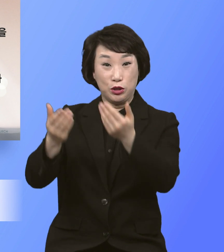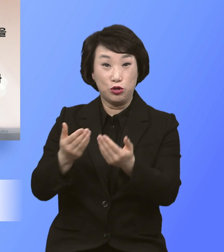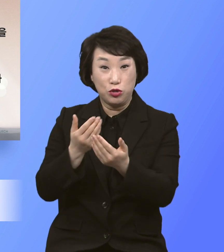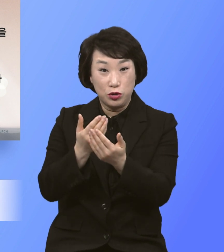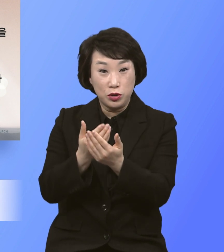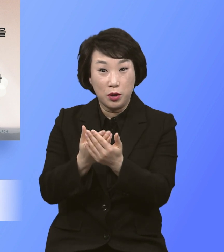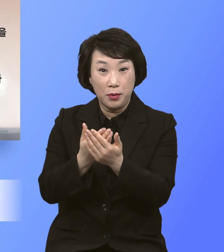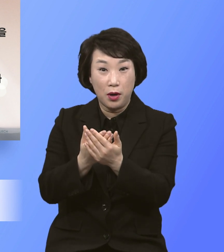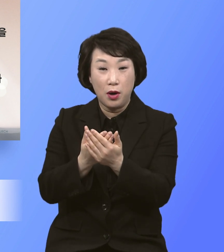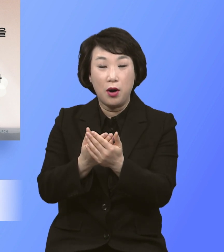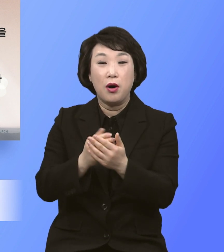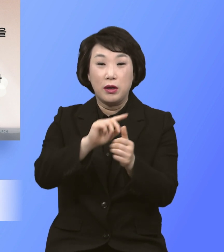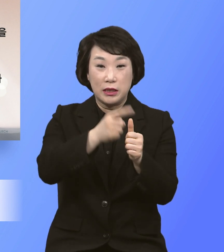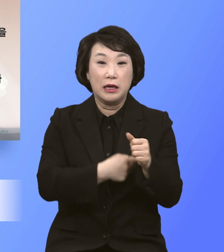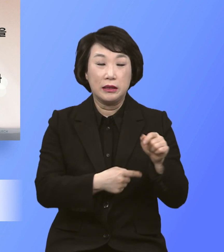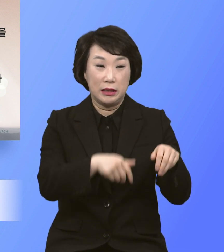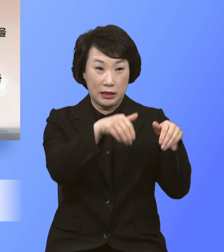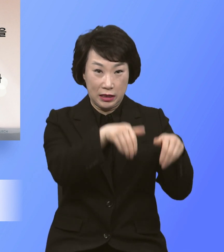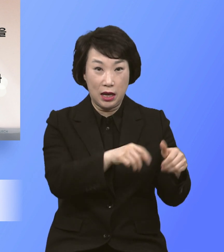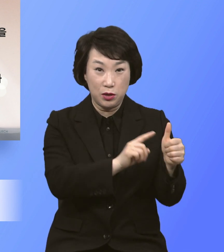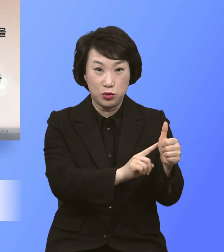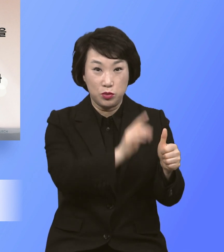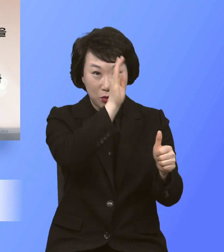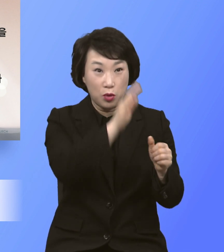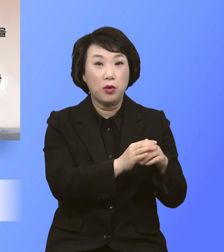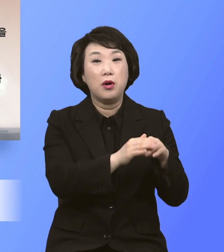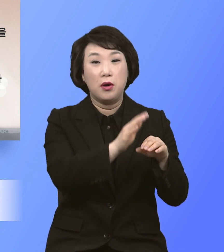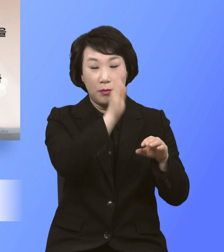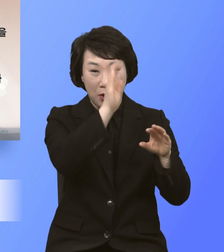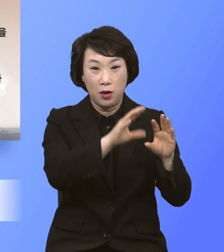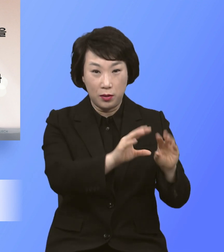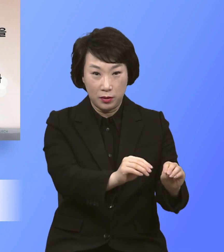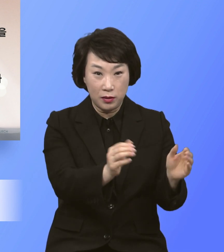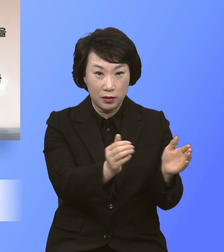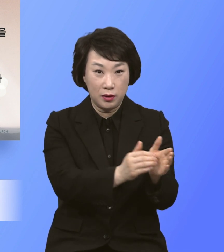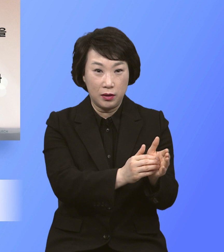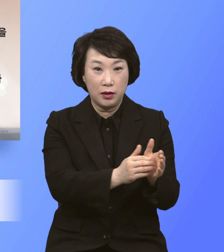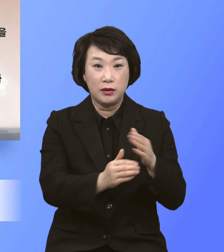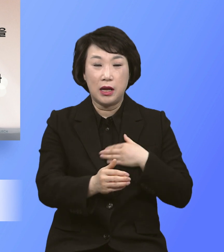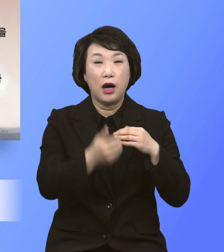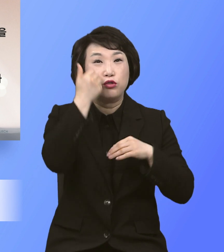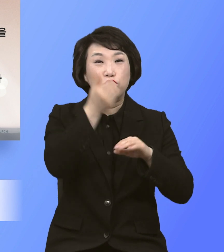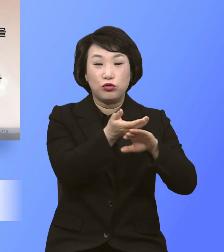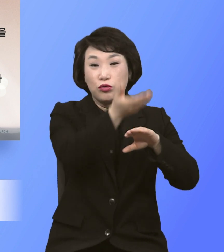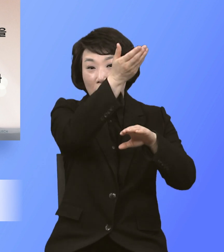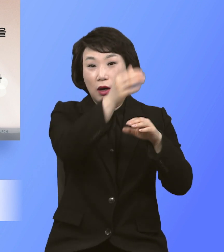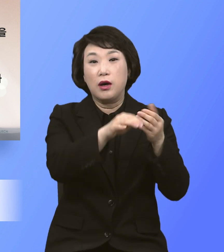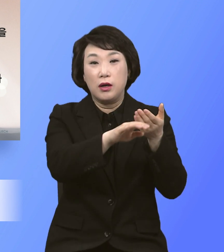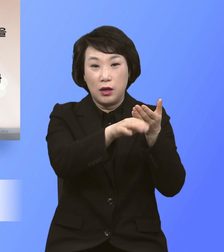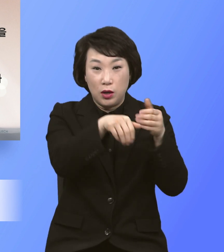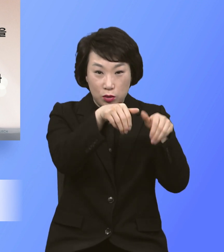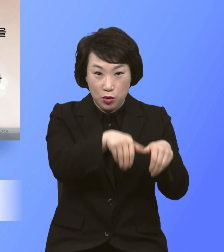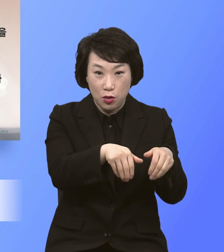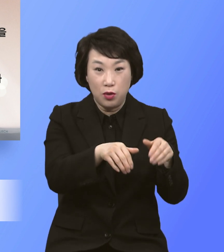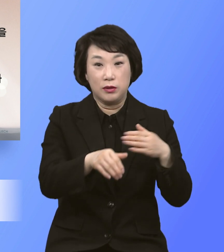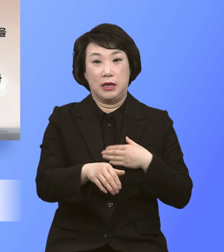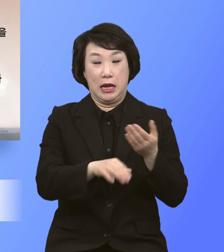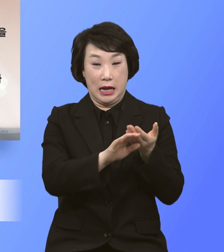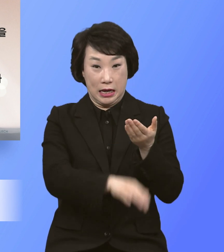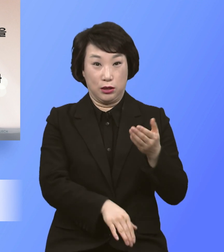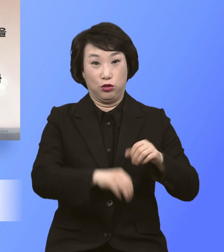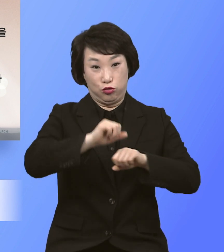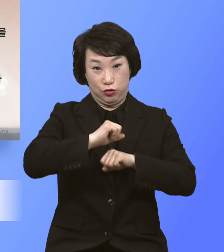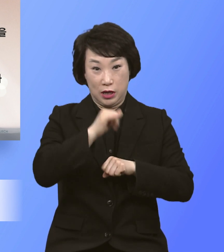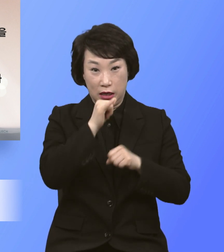다 말씀으로만 하옵소서. 그러면 내 아이이 낫겠사오니라. 나도 나의 수방에 있는 사람이요